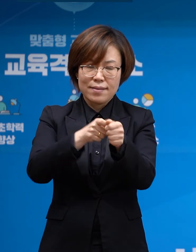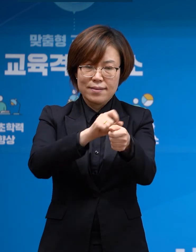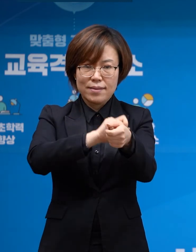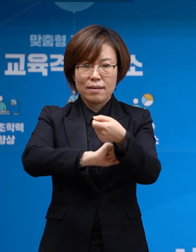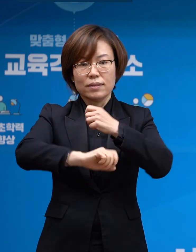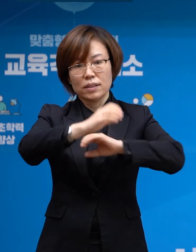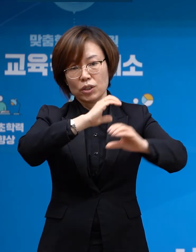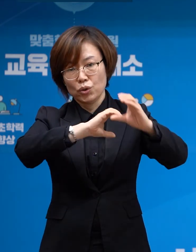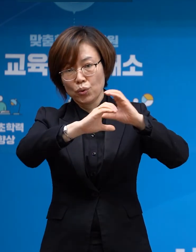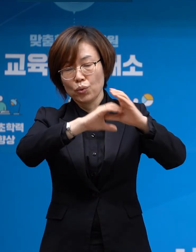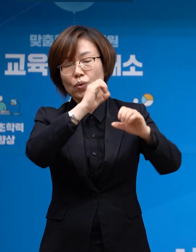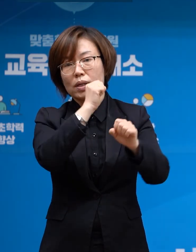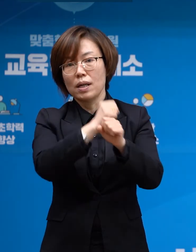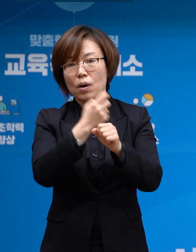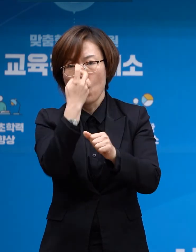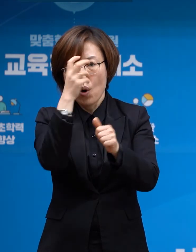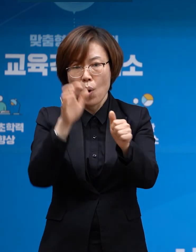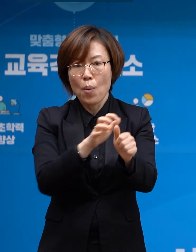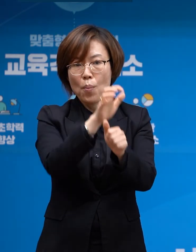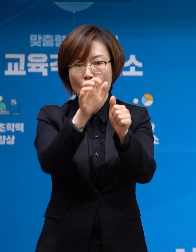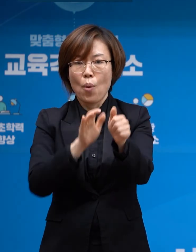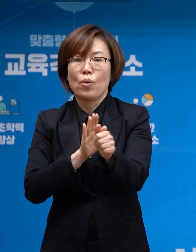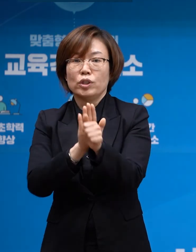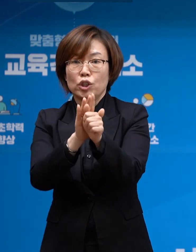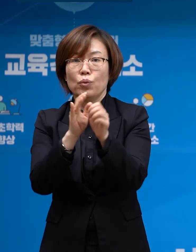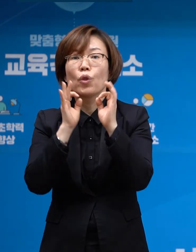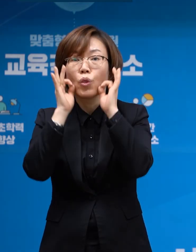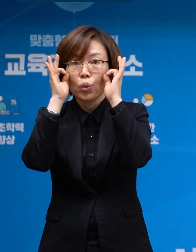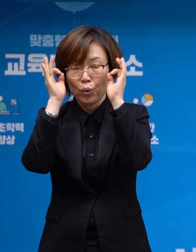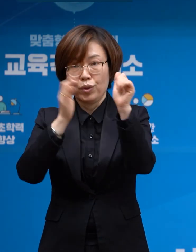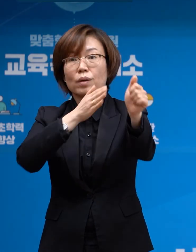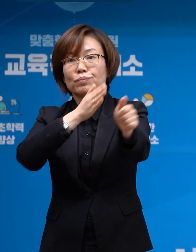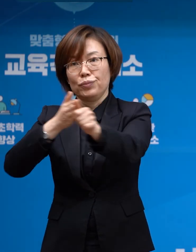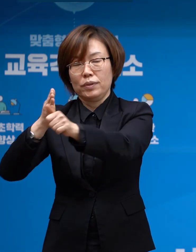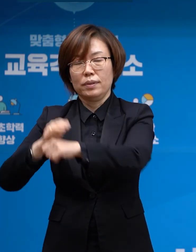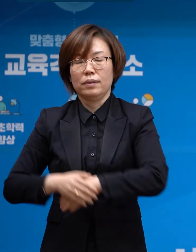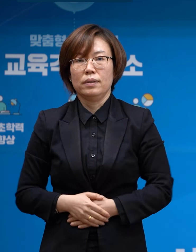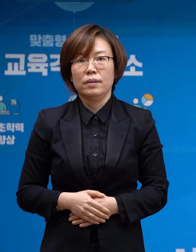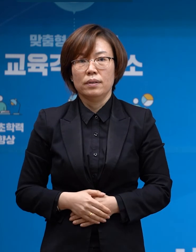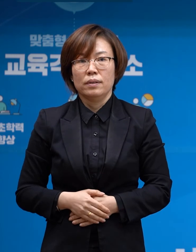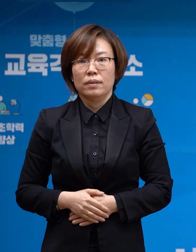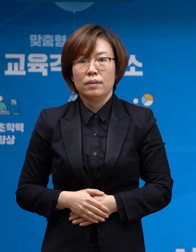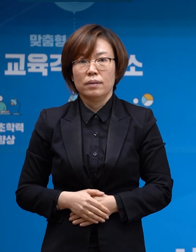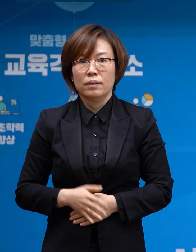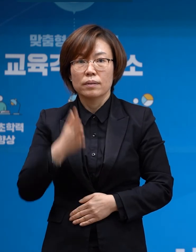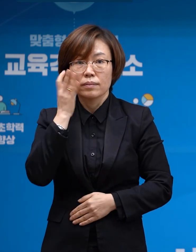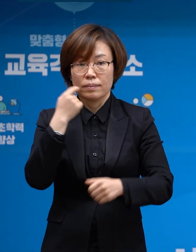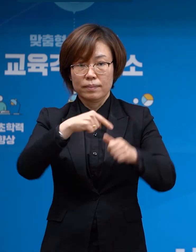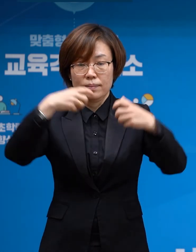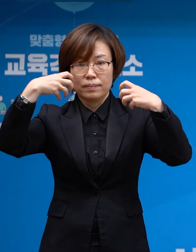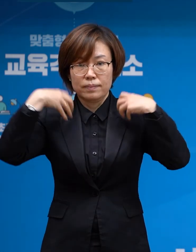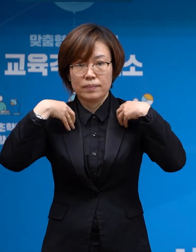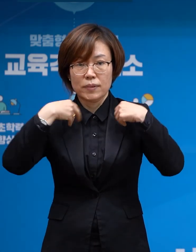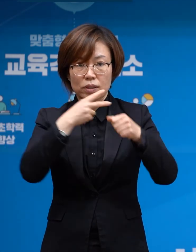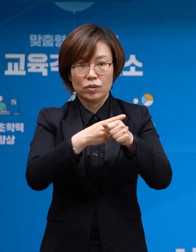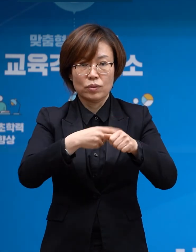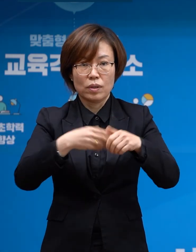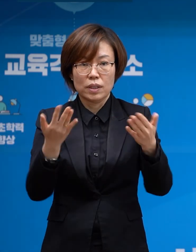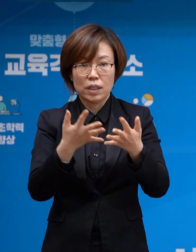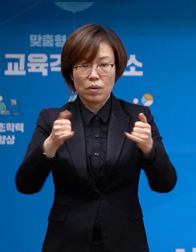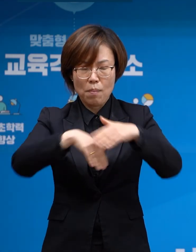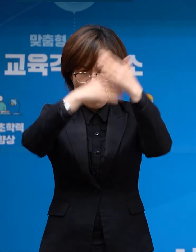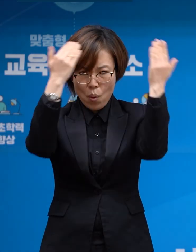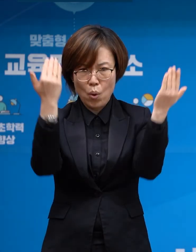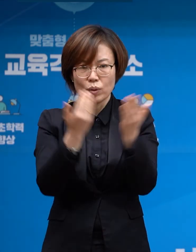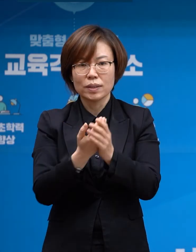적극적인 소통을 통해 보호와 지원에 힘써주실 것을 부탁드립니다. 울산교육청 교직원 모두는